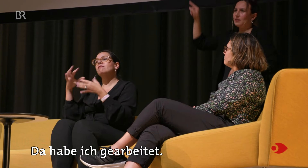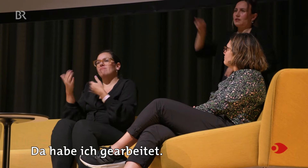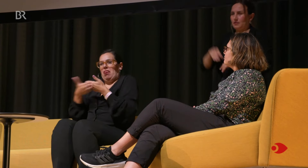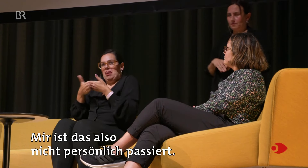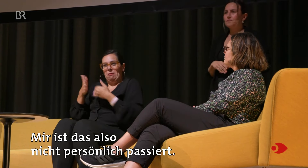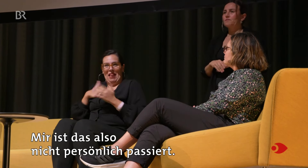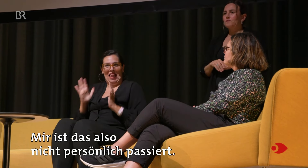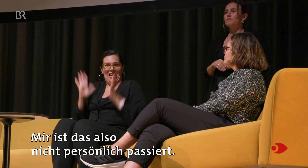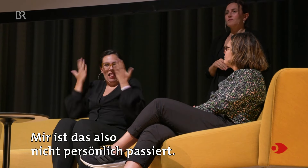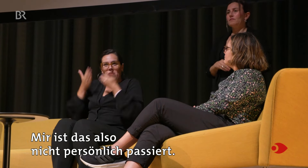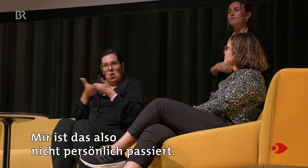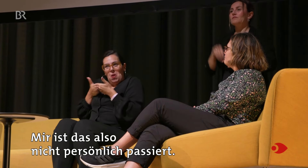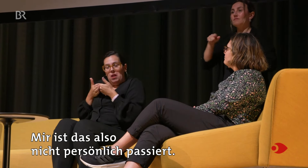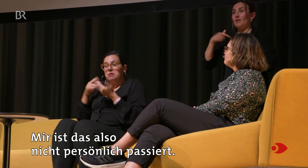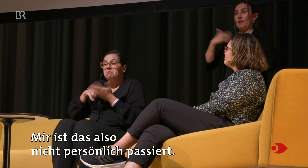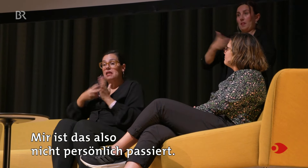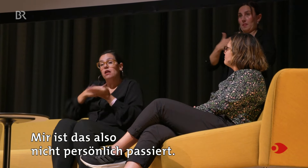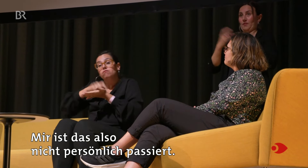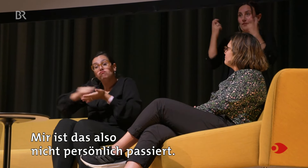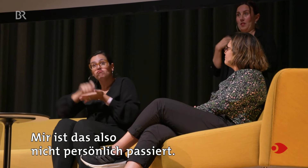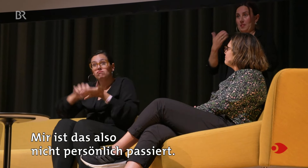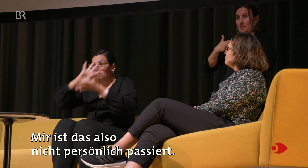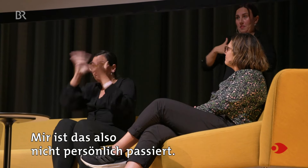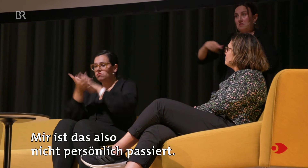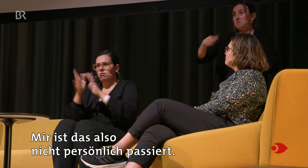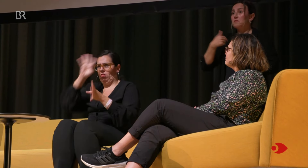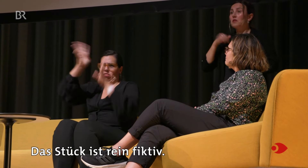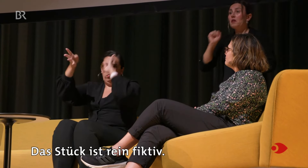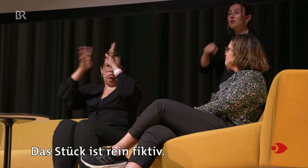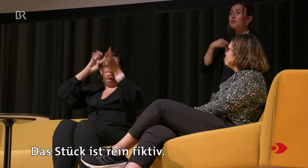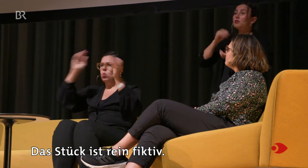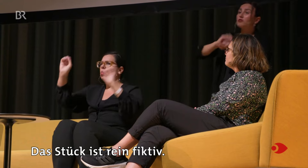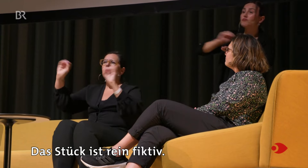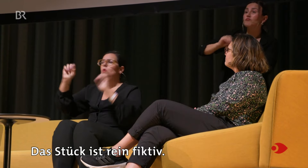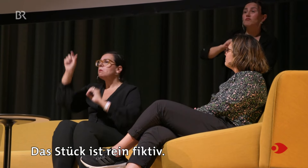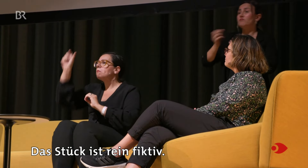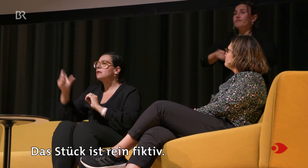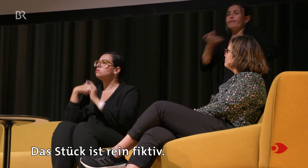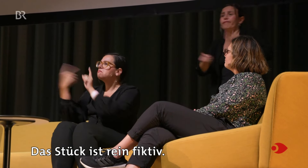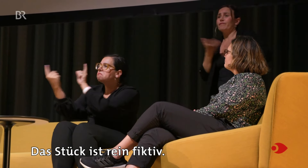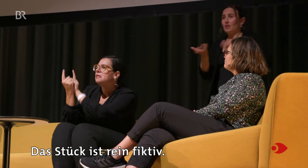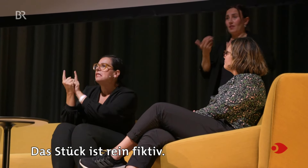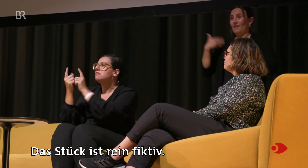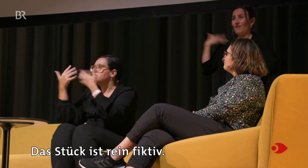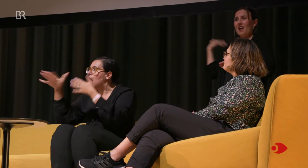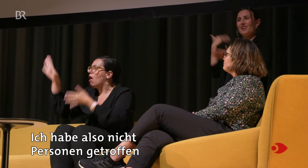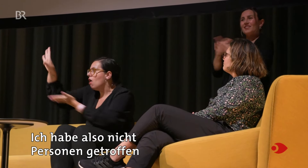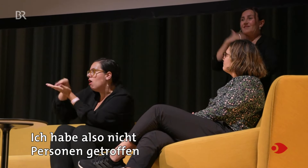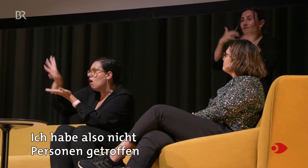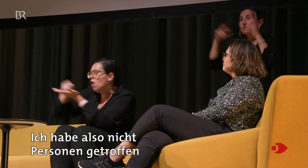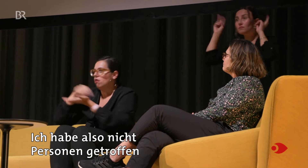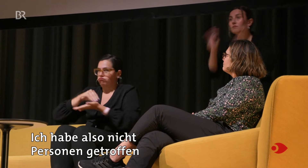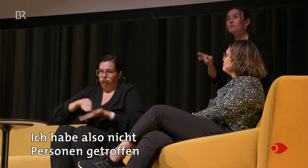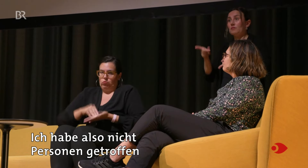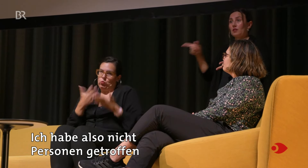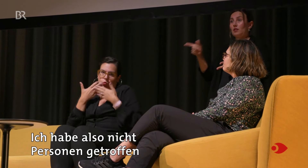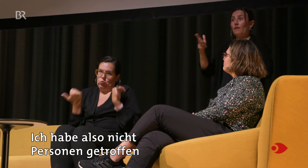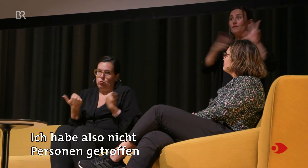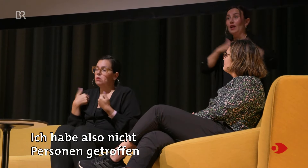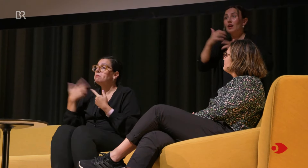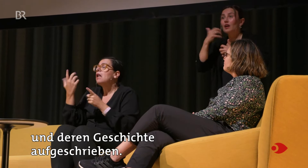gearbeitet. Mir ist das also nicht persönlich passiert. Das Stück ist rein fiktiv. Ich habe also